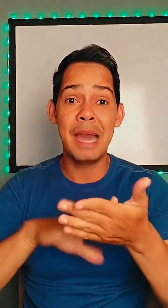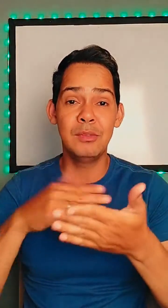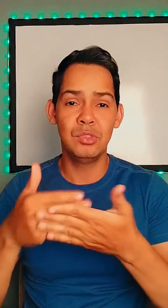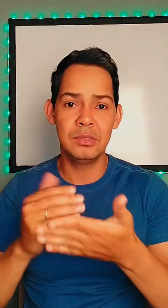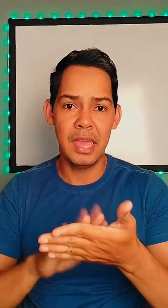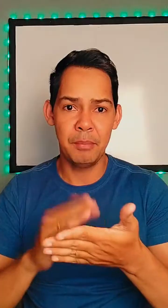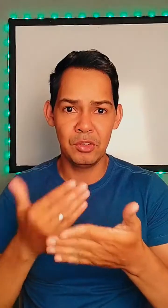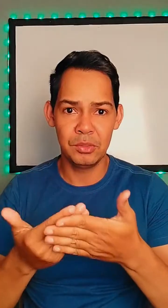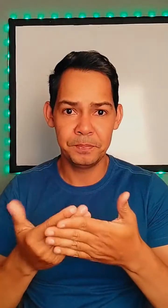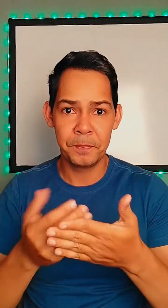de intérprete.